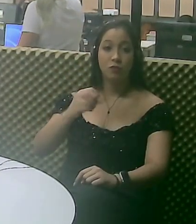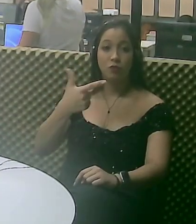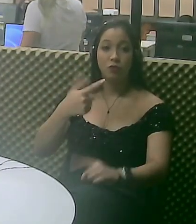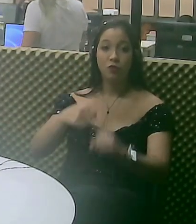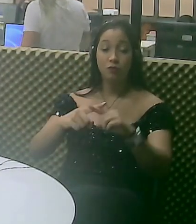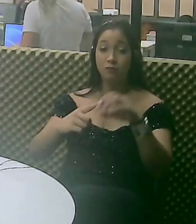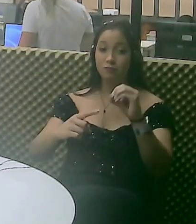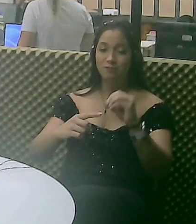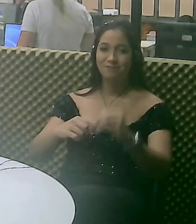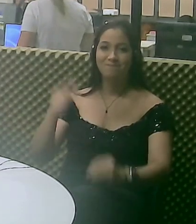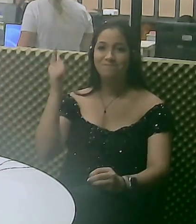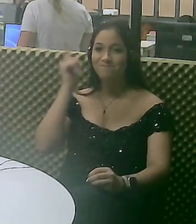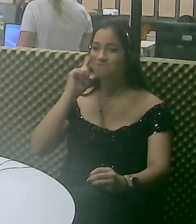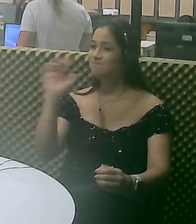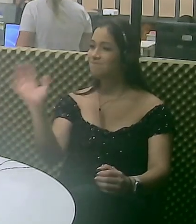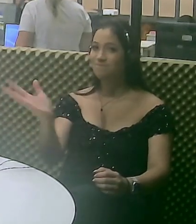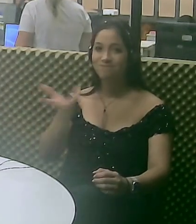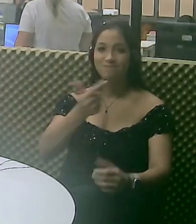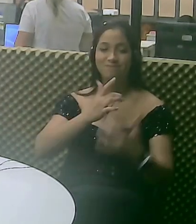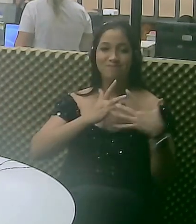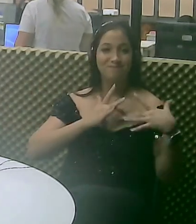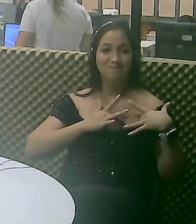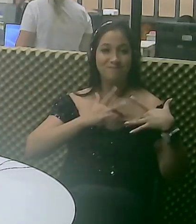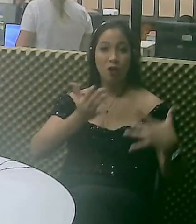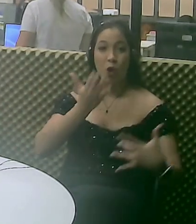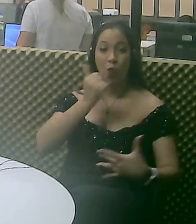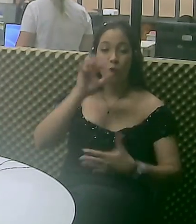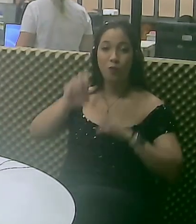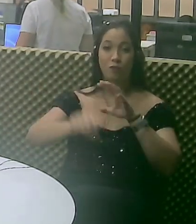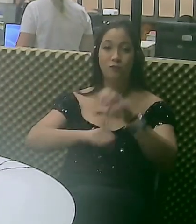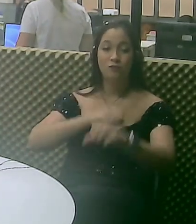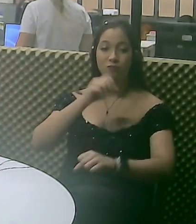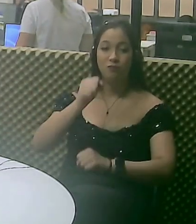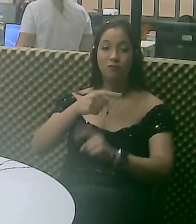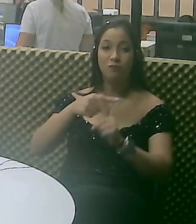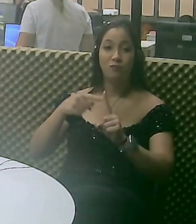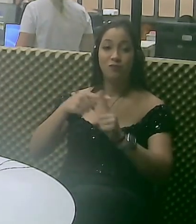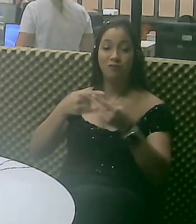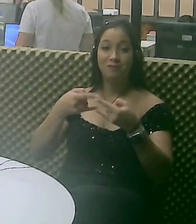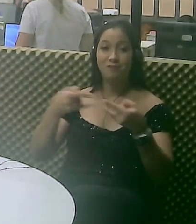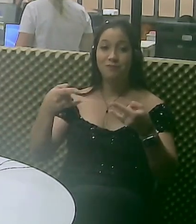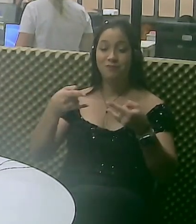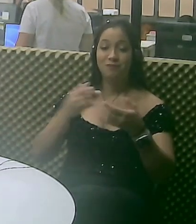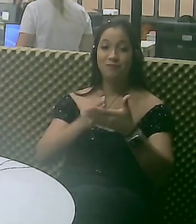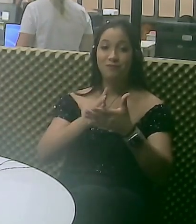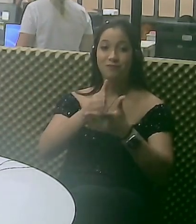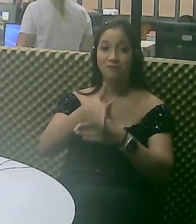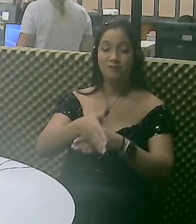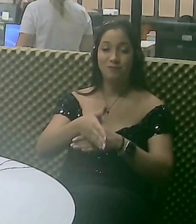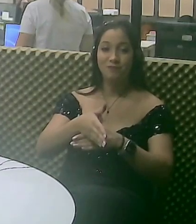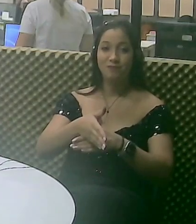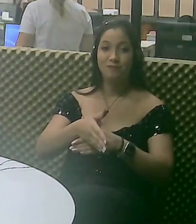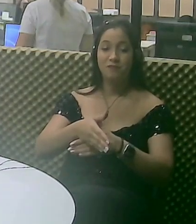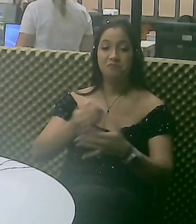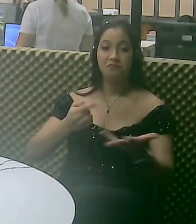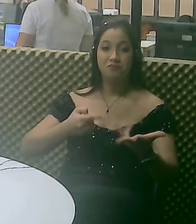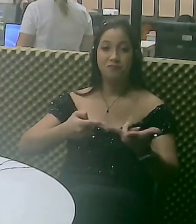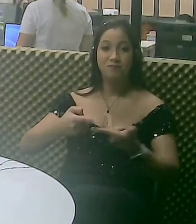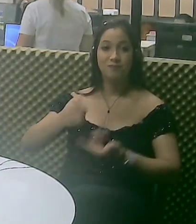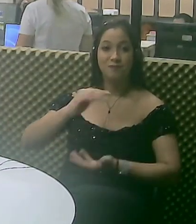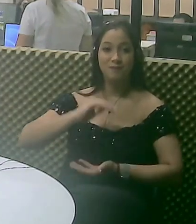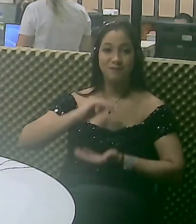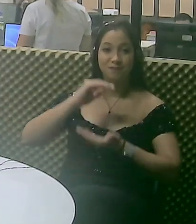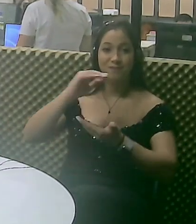também foi sucesso na arrecadação de alimentos, com a meia entrada solidária. Nos próximos dias, os itens arrecadados